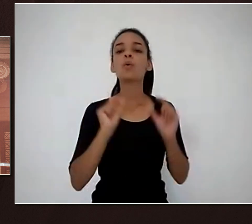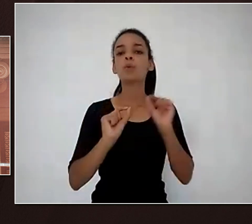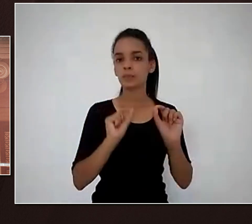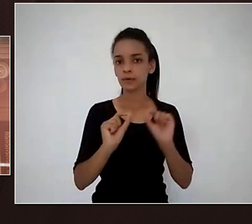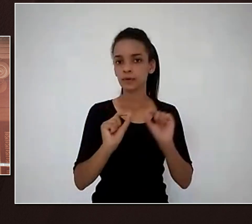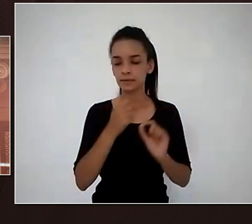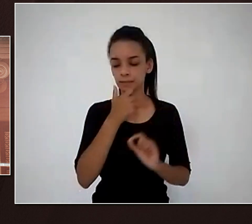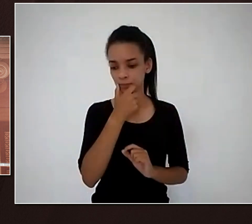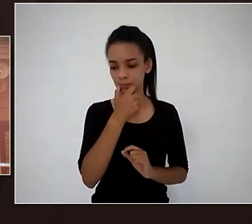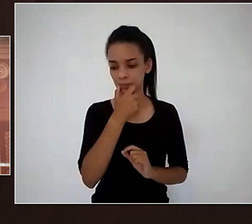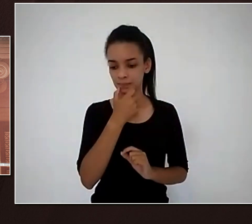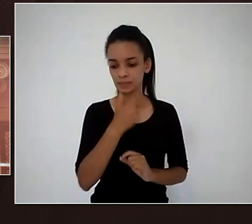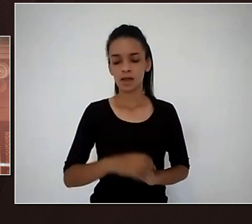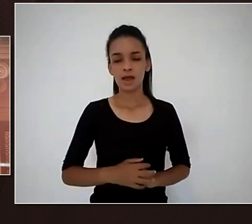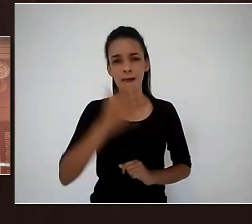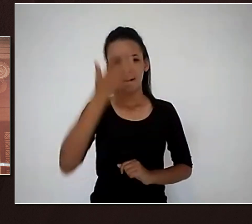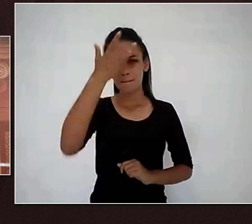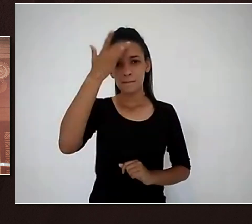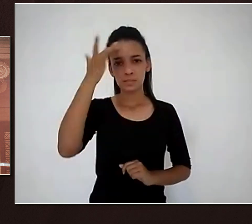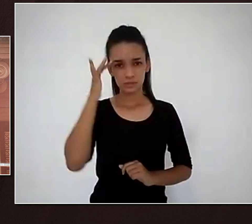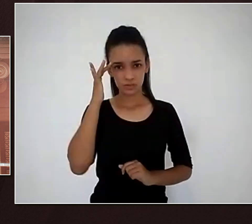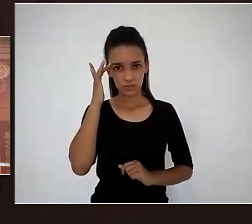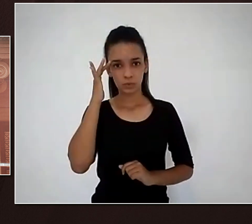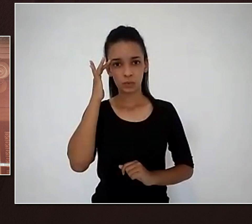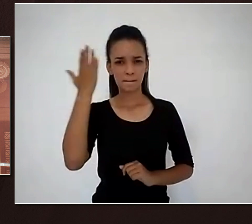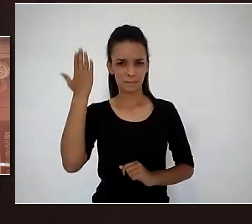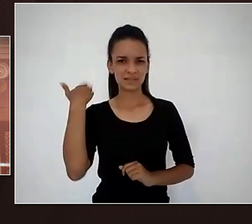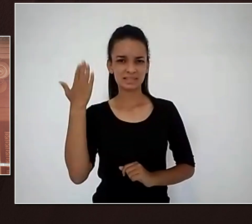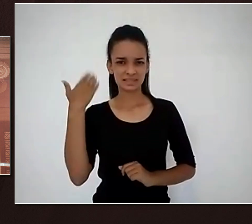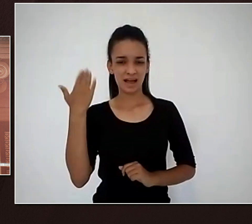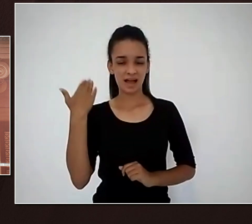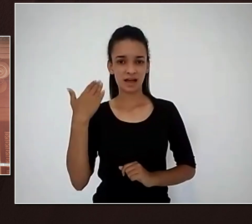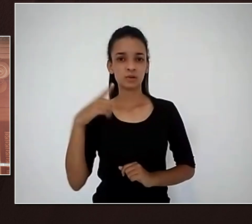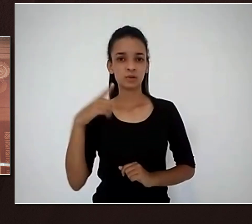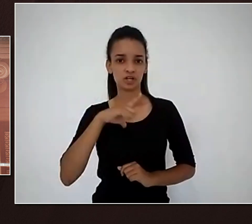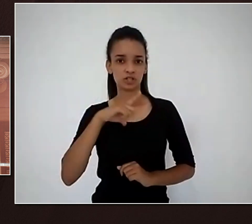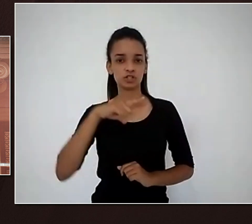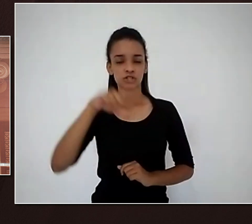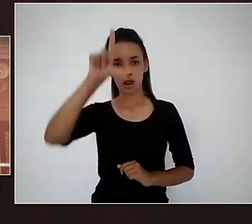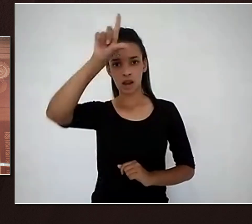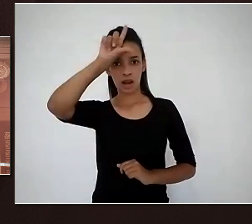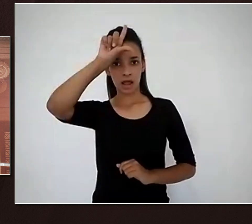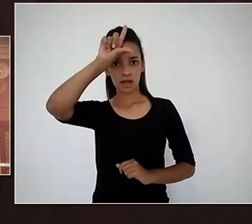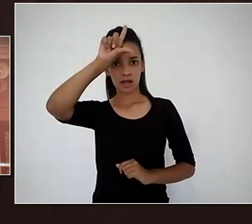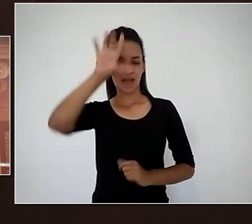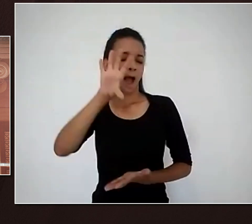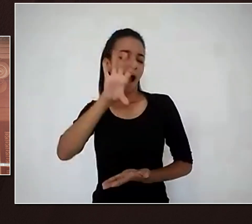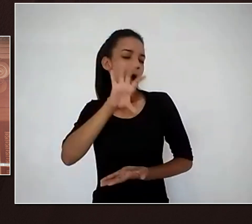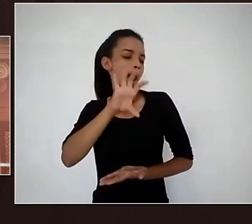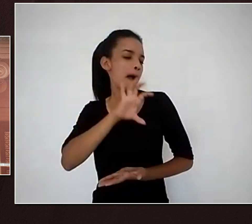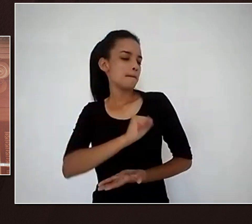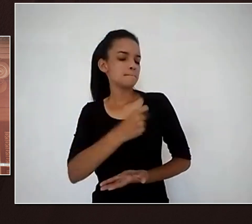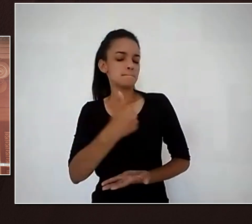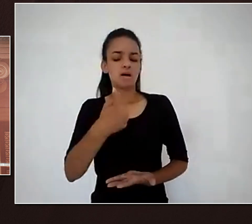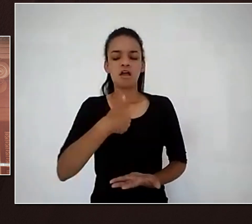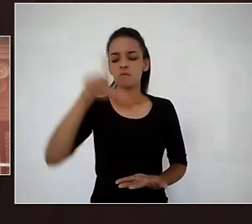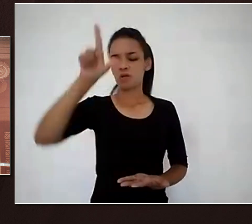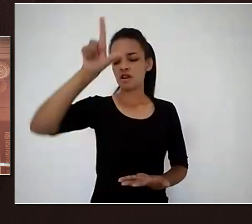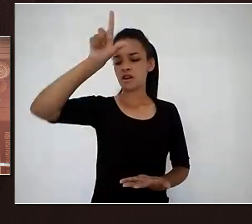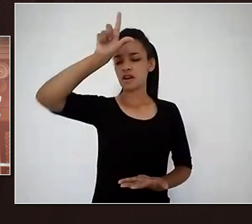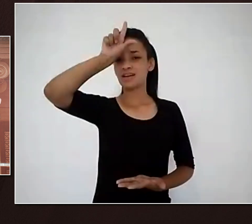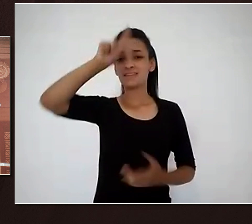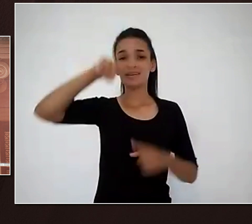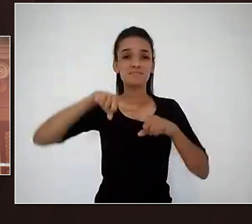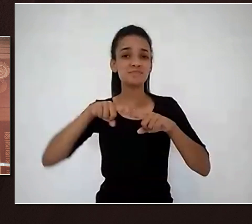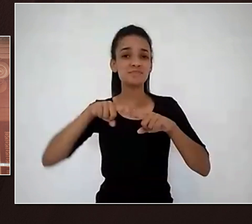Os que eram presbíteros amavam o cargo, né, a posição de presbítero, porém não tinham a realidade, não